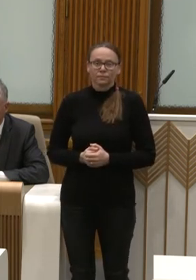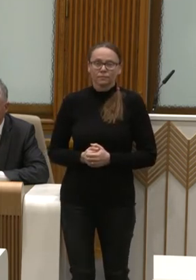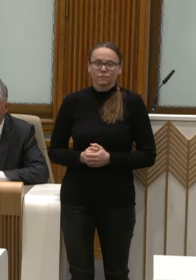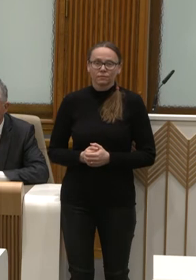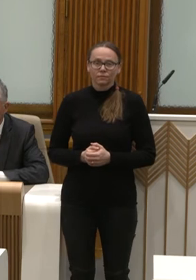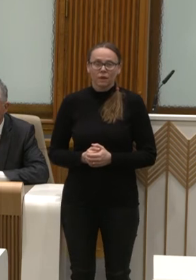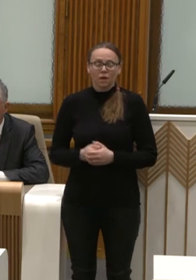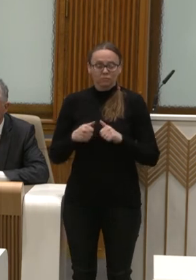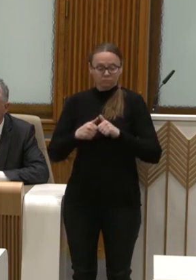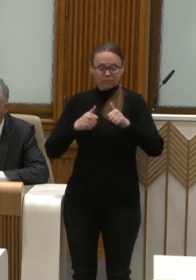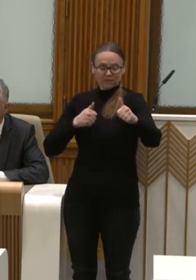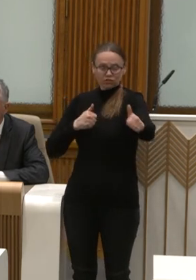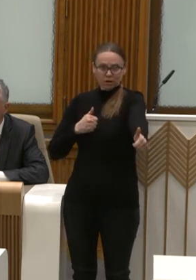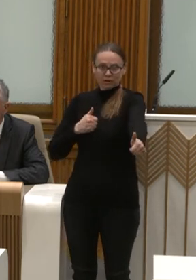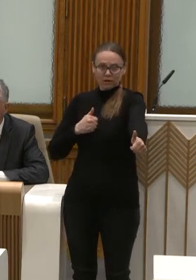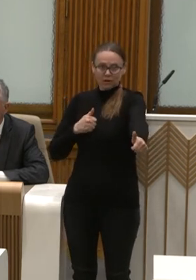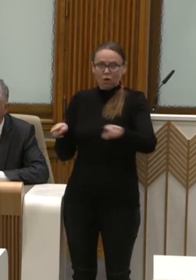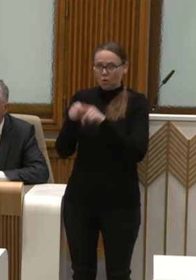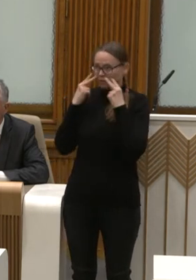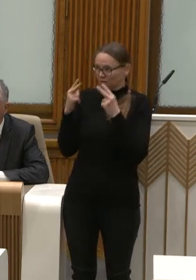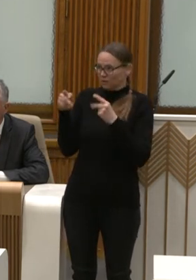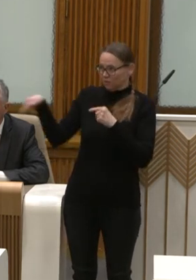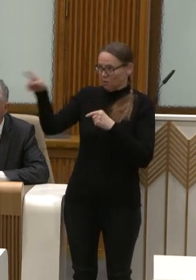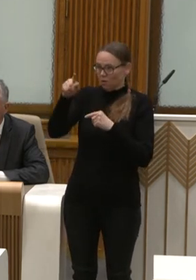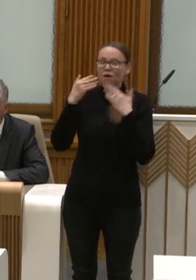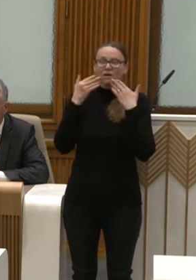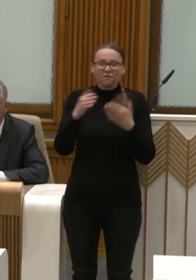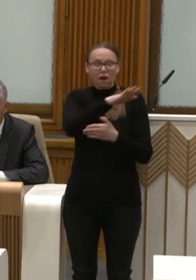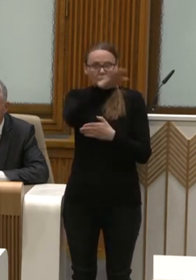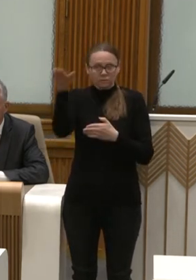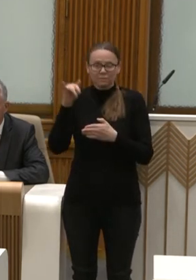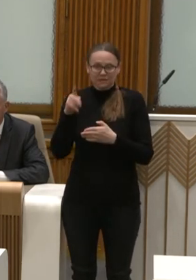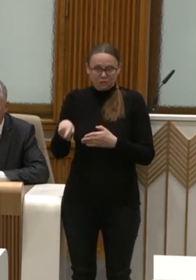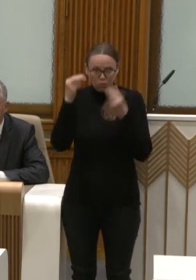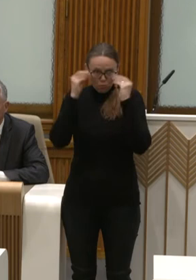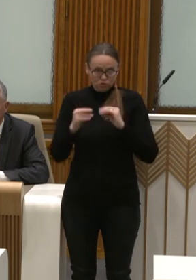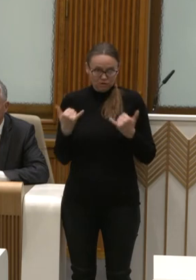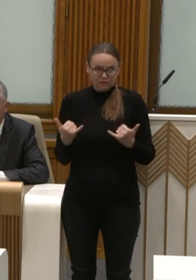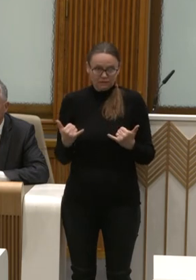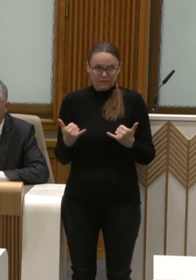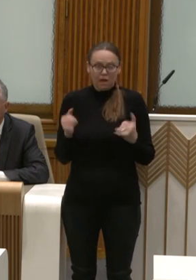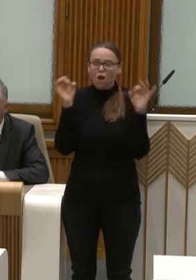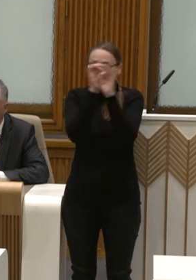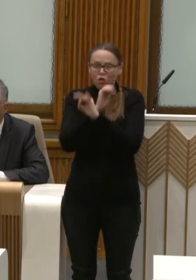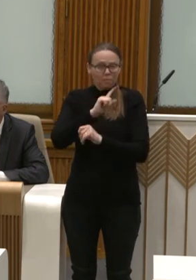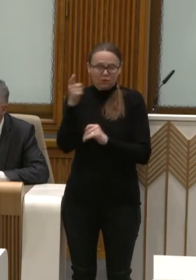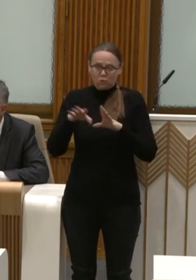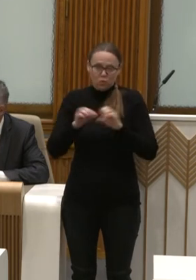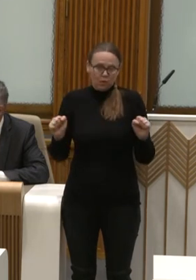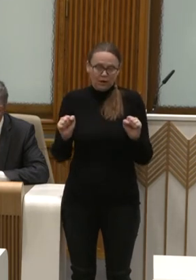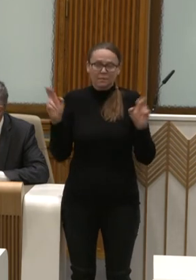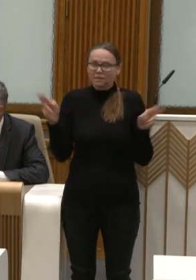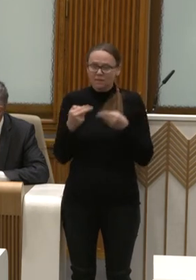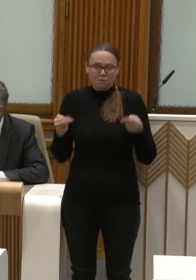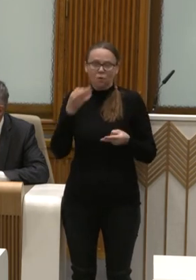Držanje razdalje, kot jo vidimo tukaj, ne, hvala vsem, ki ste to upoštevali. Noben drug ukrep ne